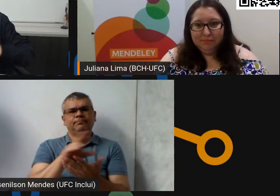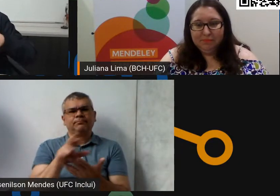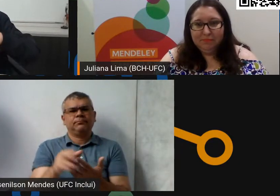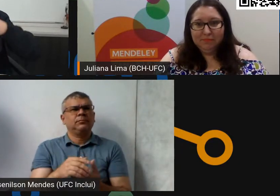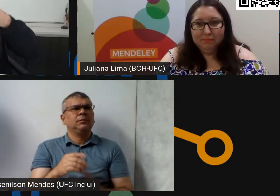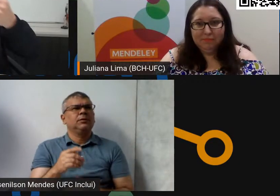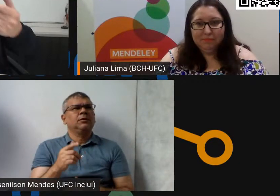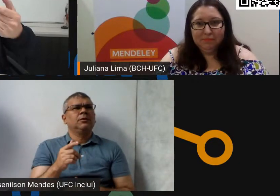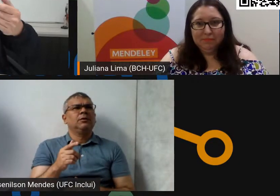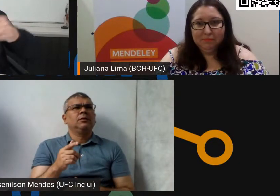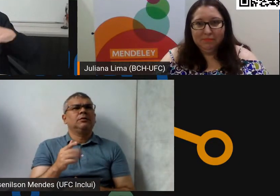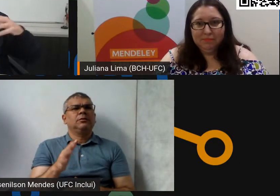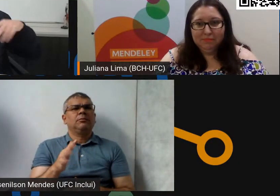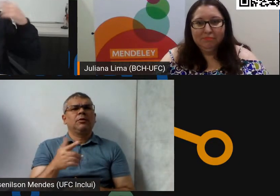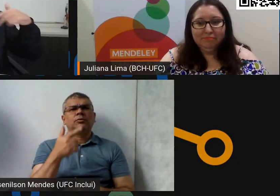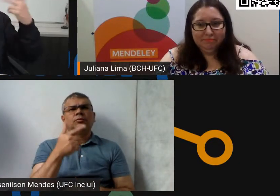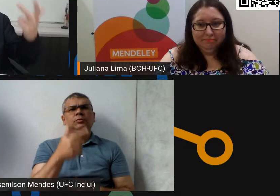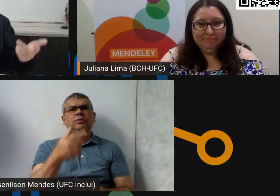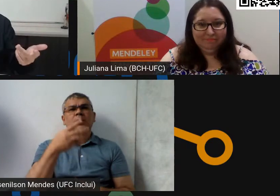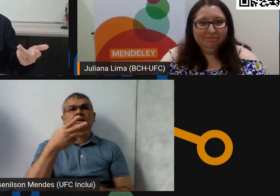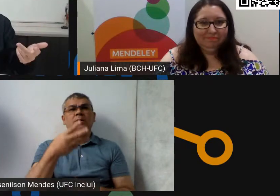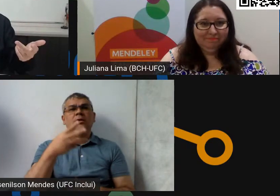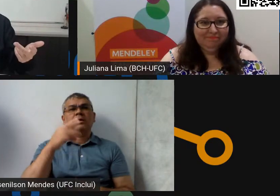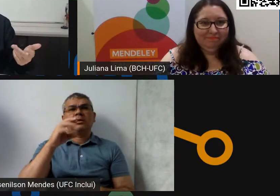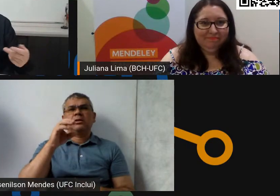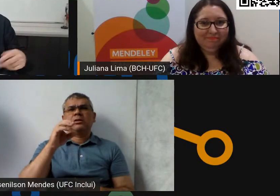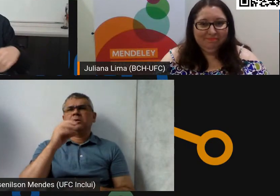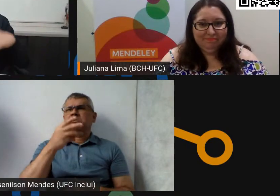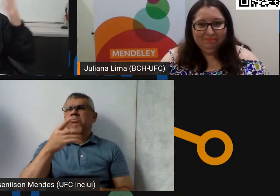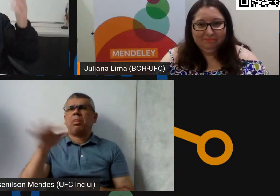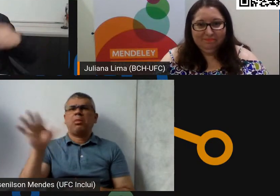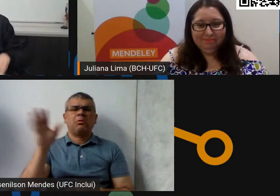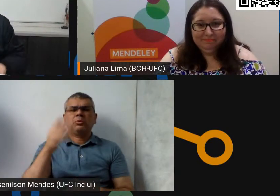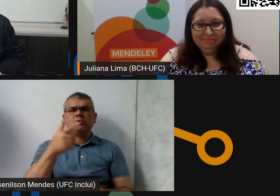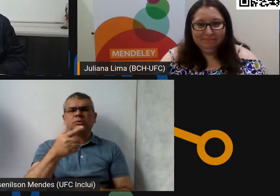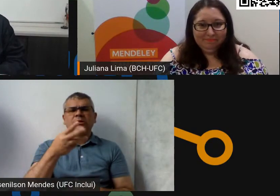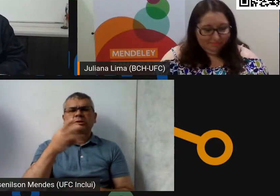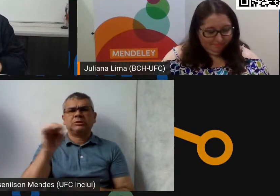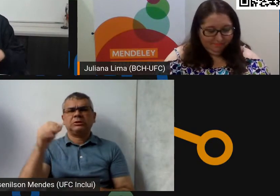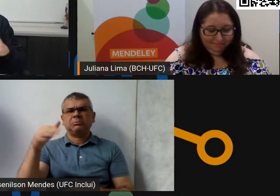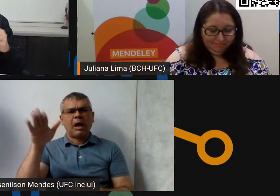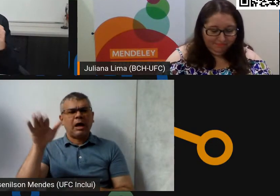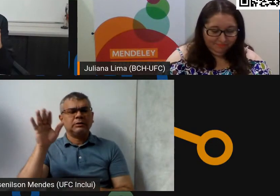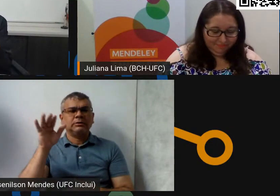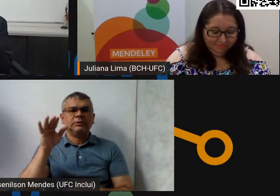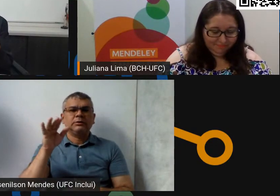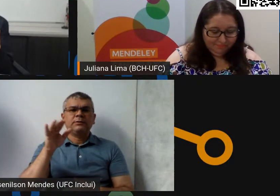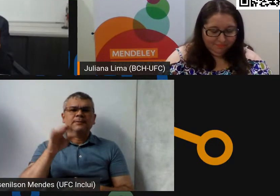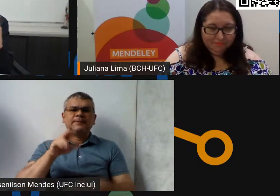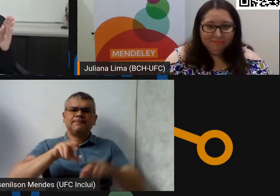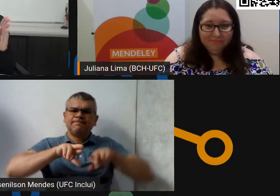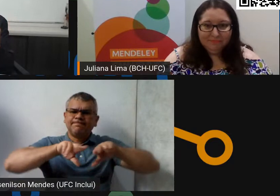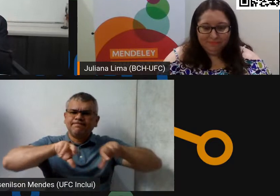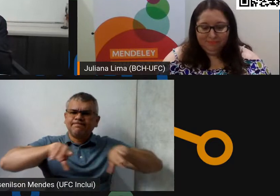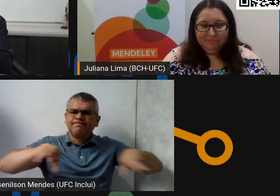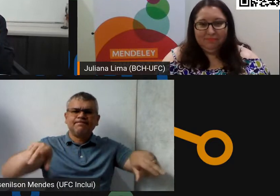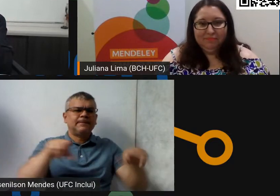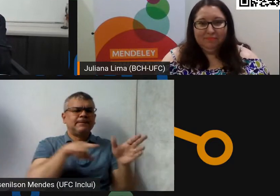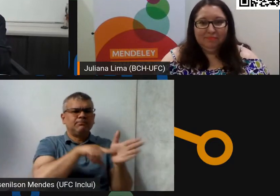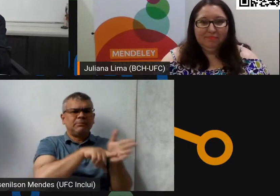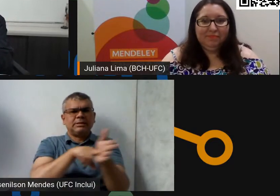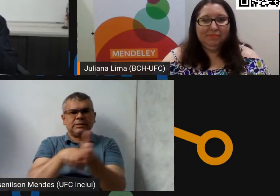poucas especialidades. Imagina quantas revistas tem ali, né? Tem mais de 20 mil. Então, a